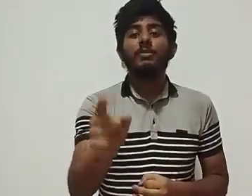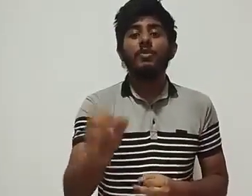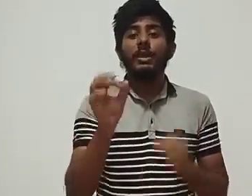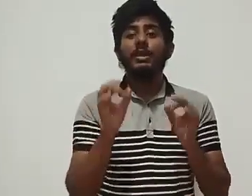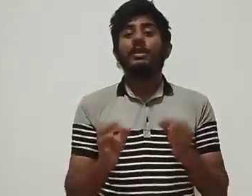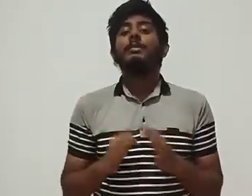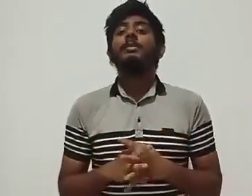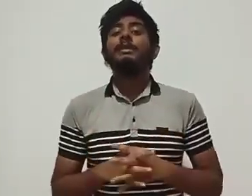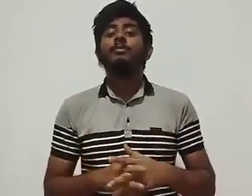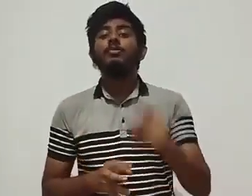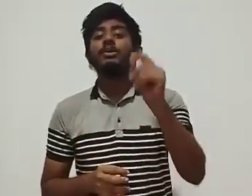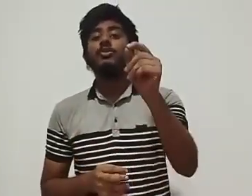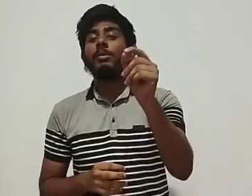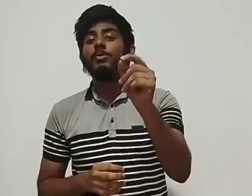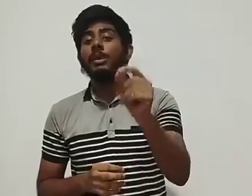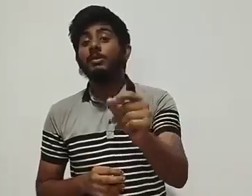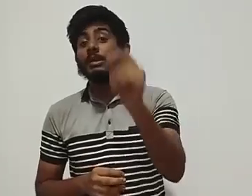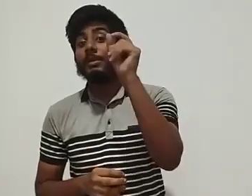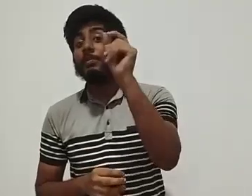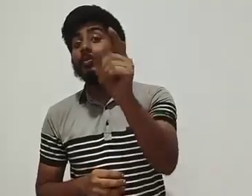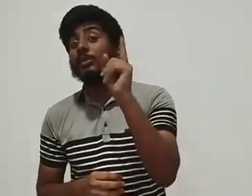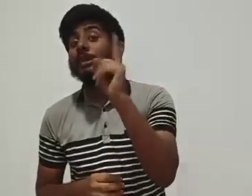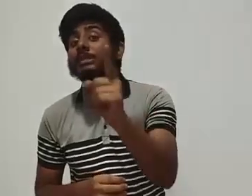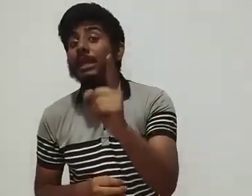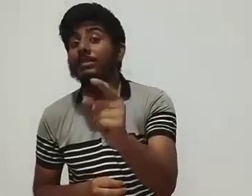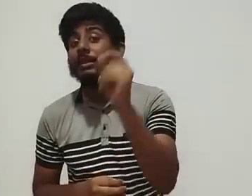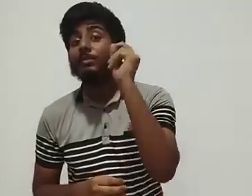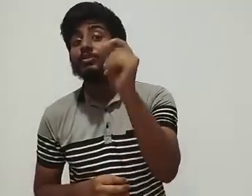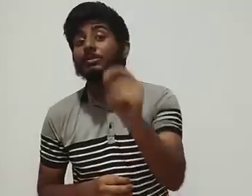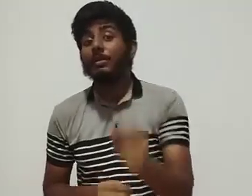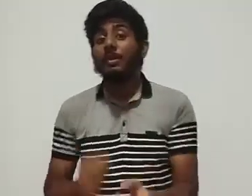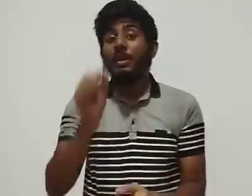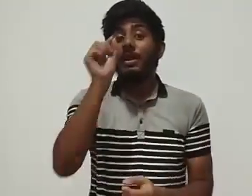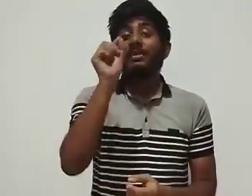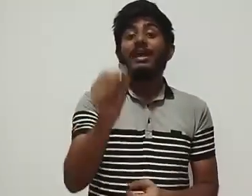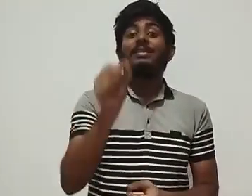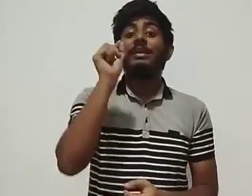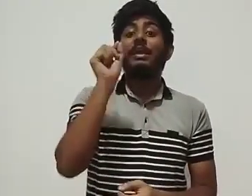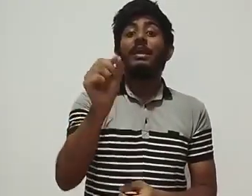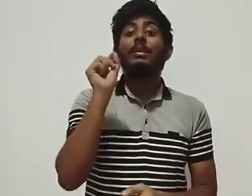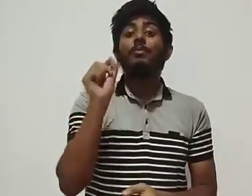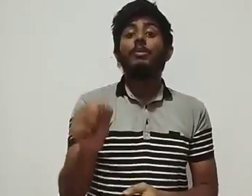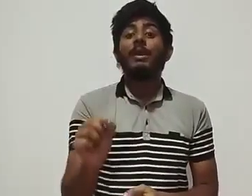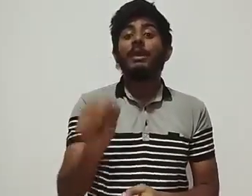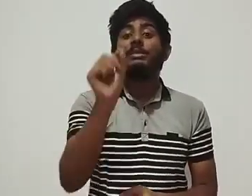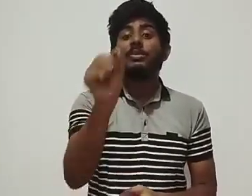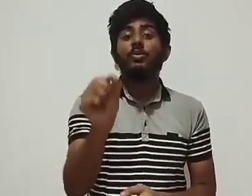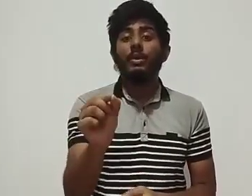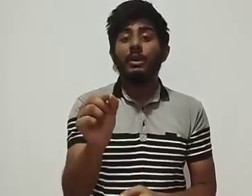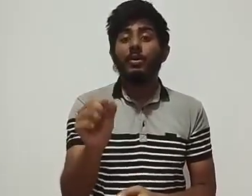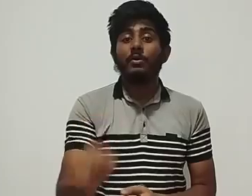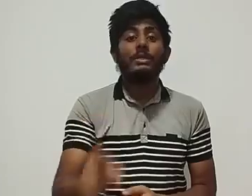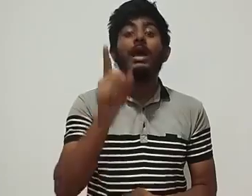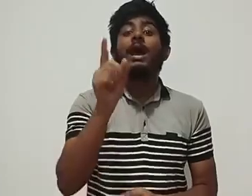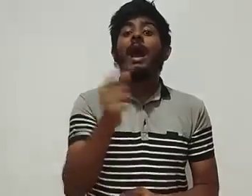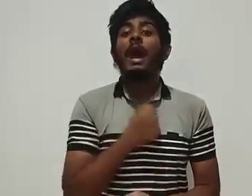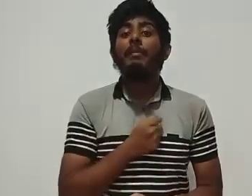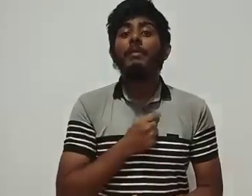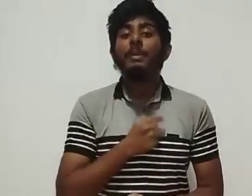মুখে কিভাবে তাদের মুখ থেকে জবানবন্দি নেওয়া হয়েছে। আপনারা প্রত্যেকের চেহারা দেখলে বুঝতে পারবেন তাদেরকে কি পরিমাণ নির্যাতন করে এটা করা হয়েছে। আমি